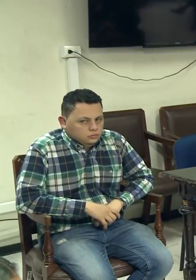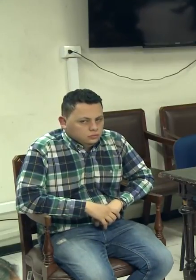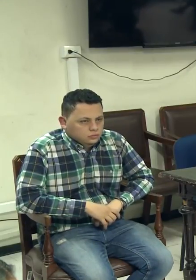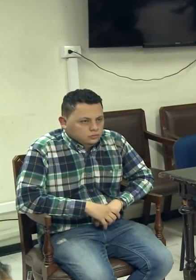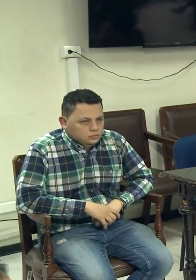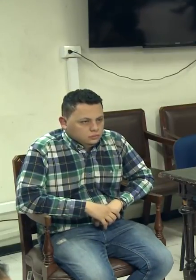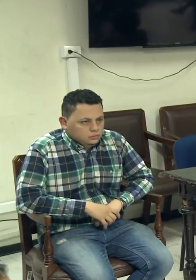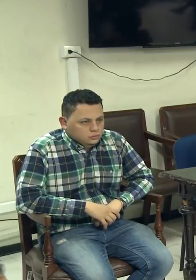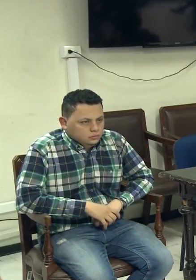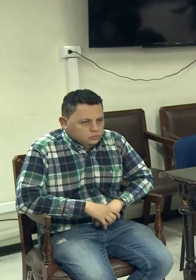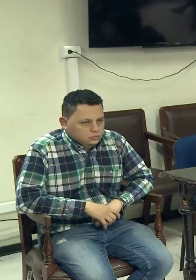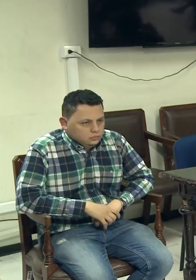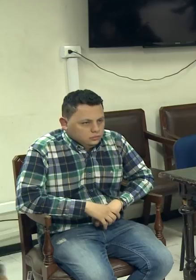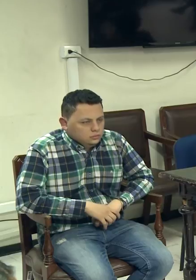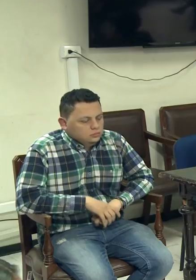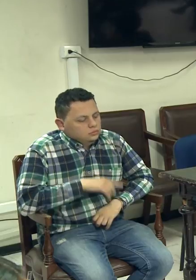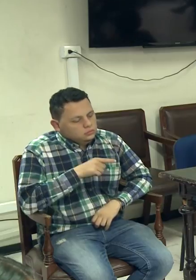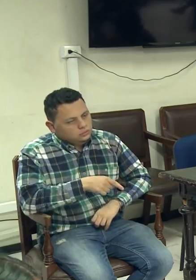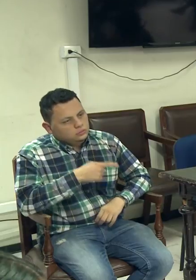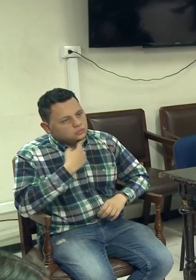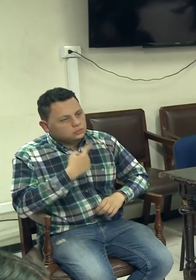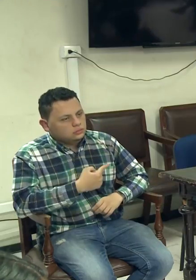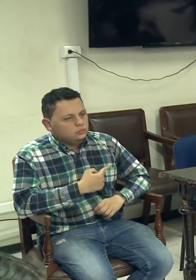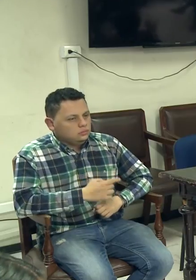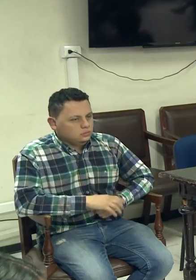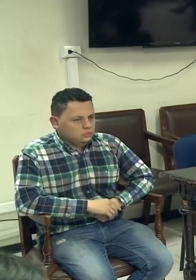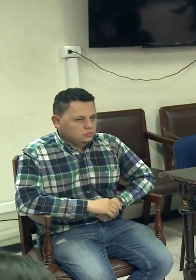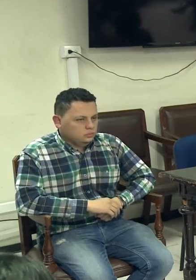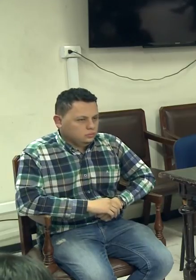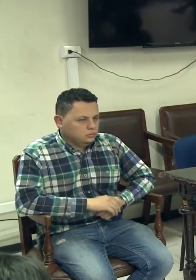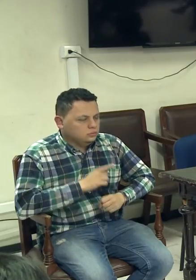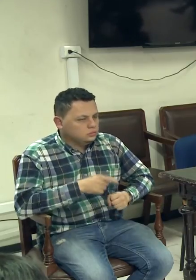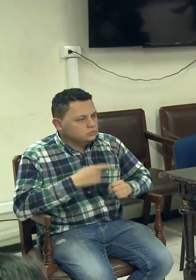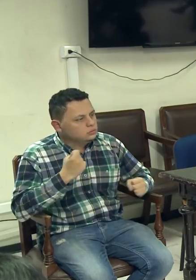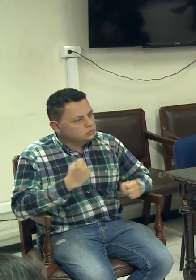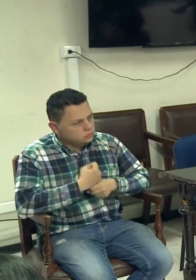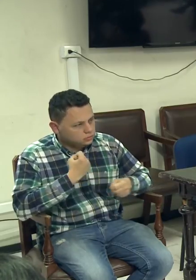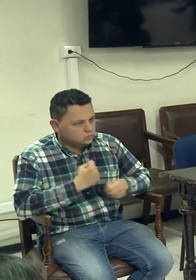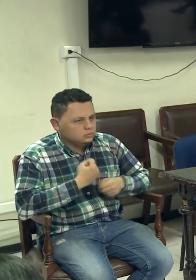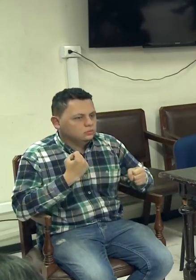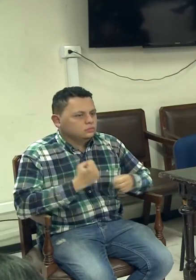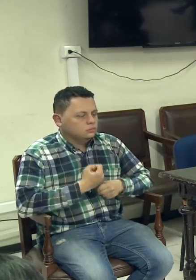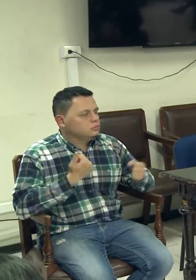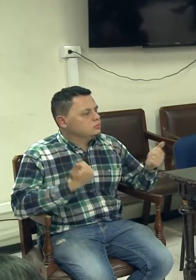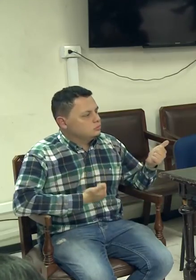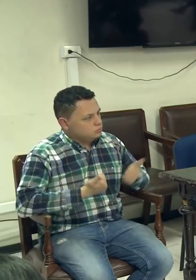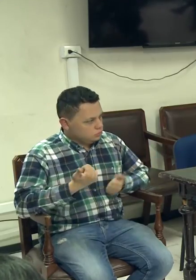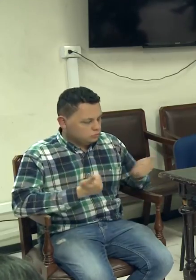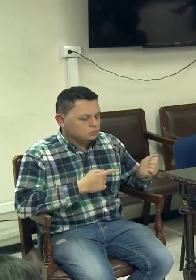de cursos y trabajos de terapia, de terapia